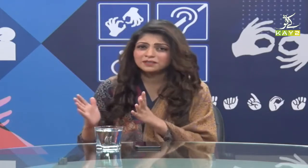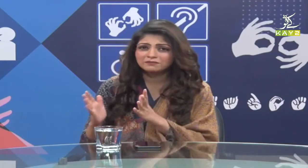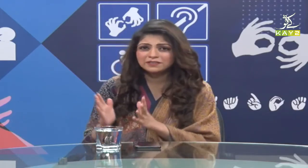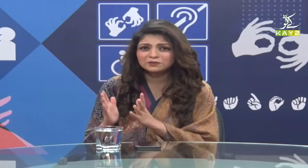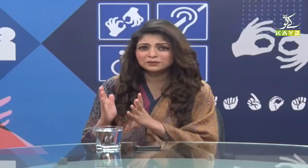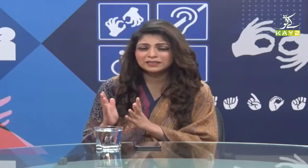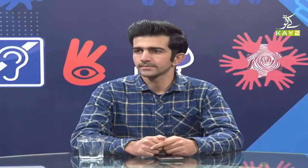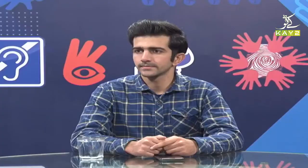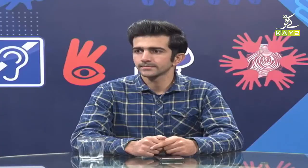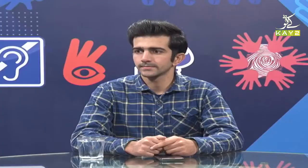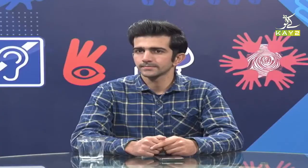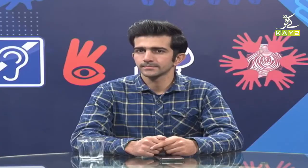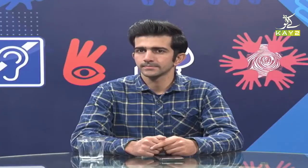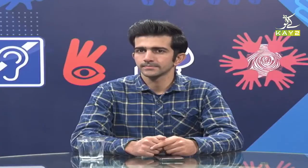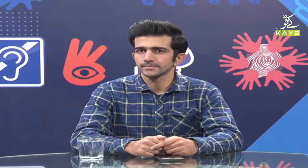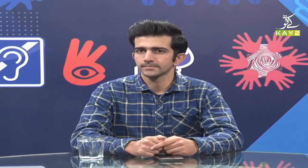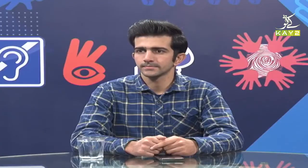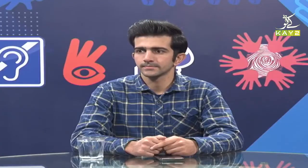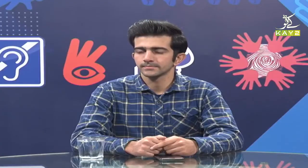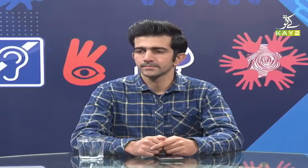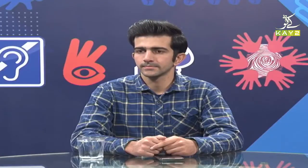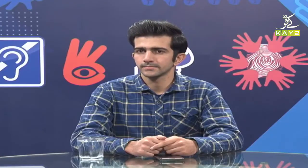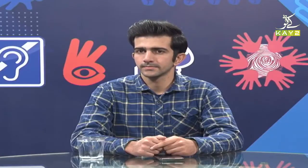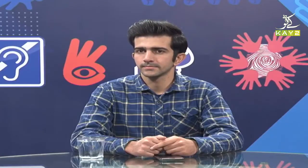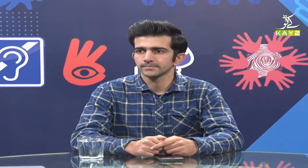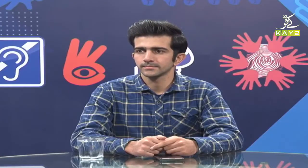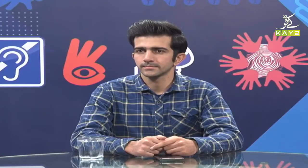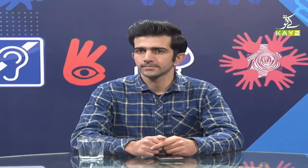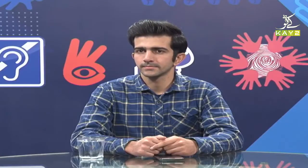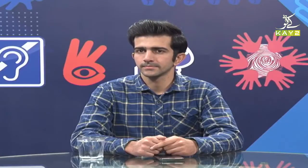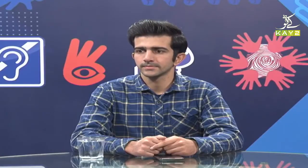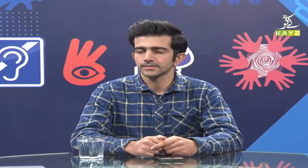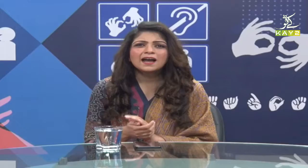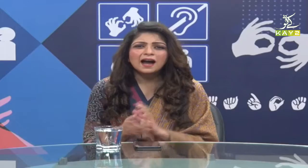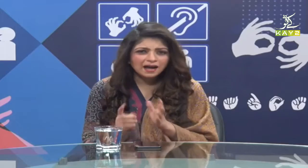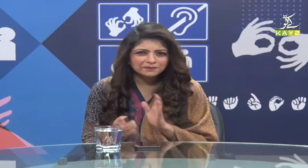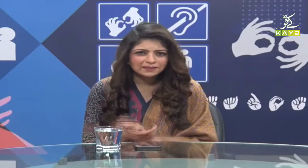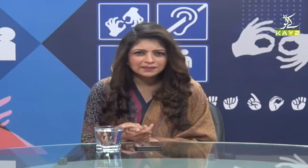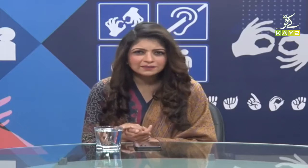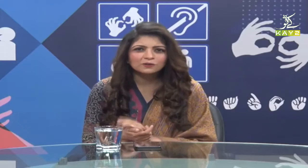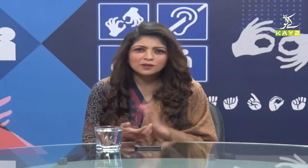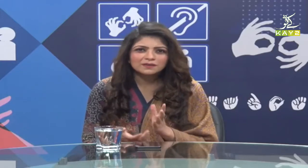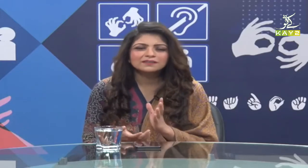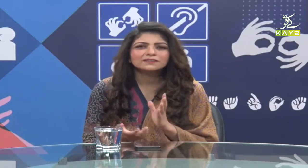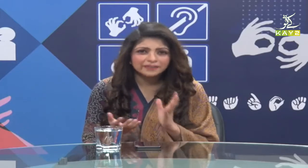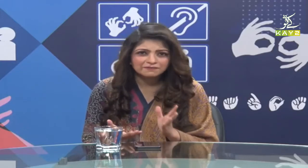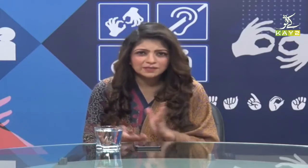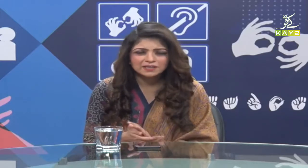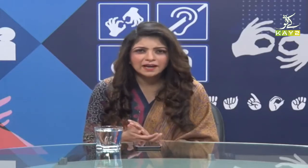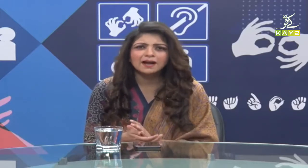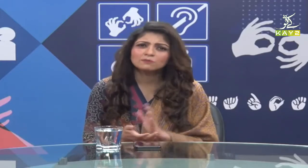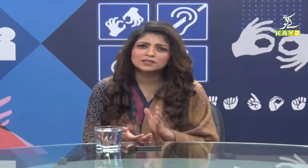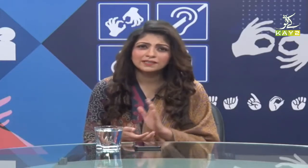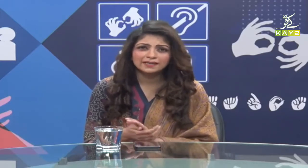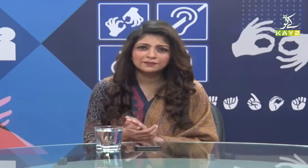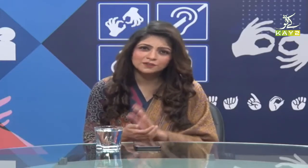भी अपने डेफ़ फ्रेंड्स को बताता है कि हाँ भाई मेरे टैलेंट को अप्रिशिएट किया गया है। तो हम यही चाहते हैं कि आपके इर्द गिर्द कोई भी डेफ़ बच्चा